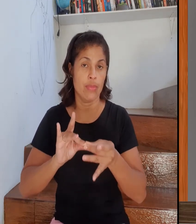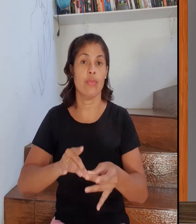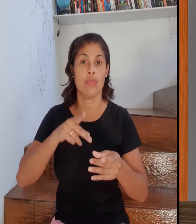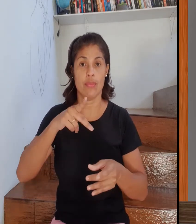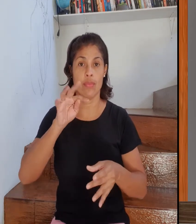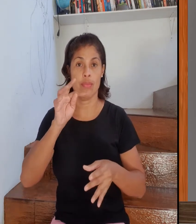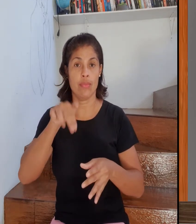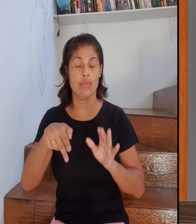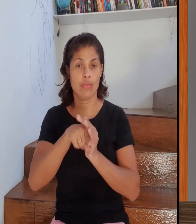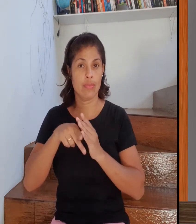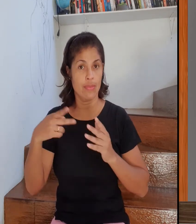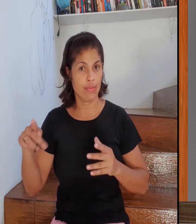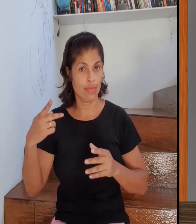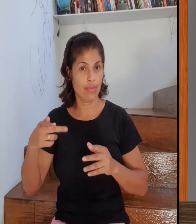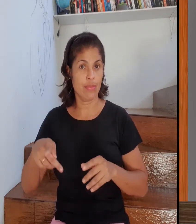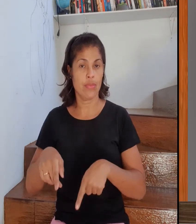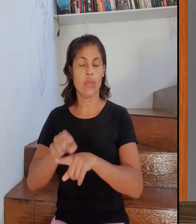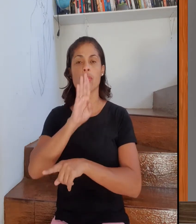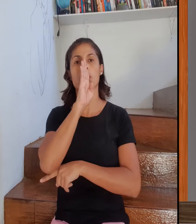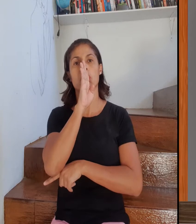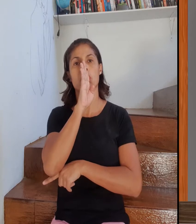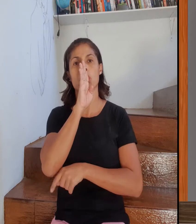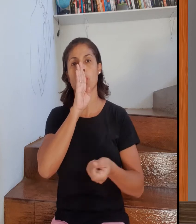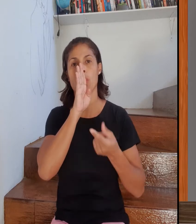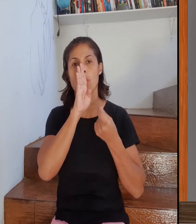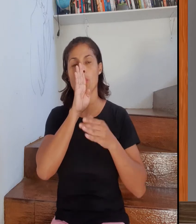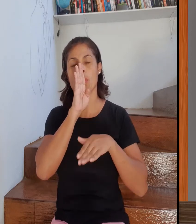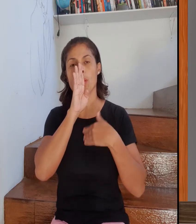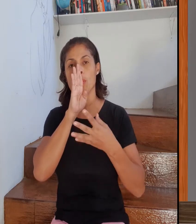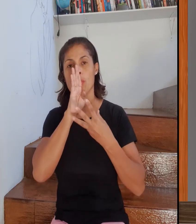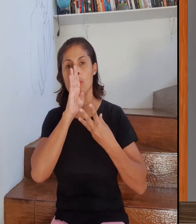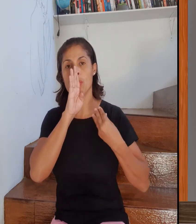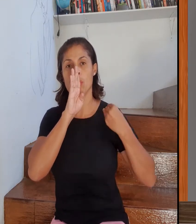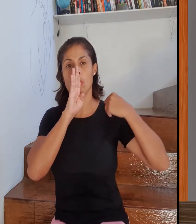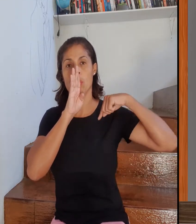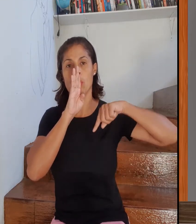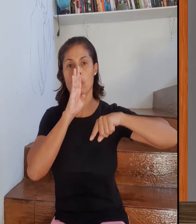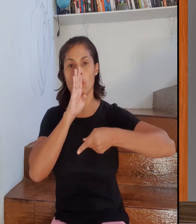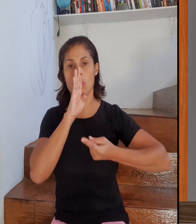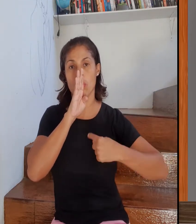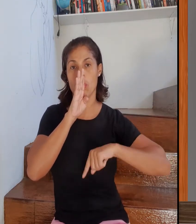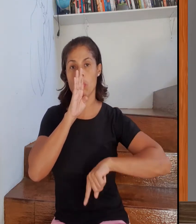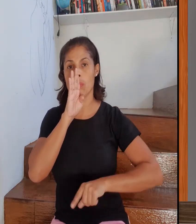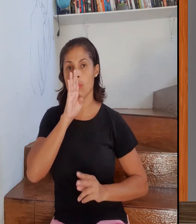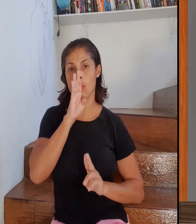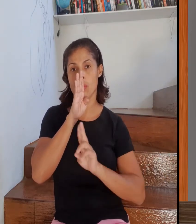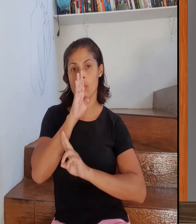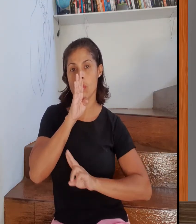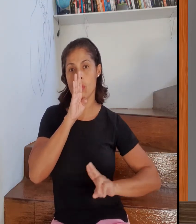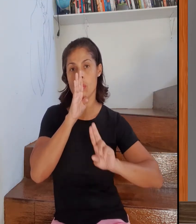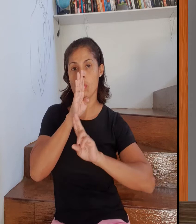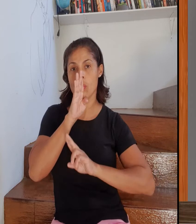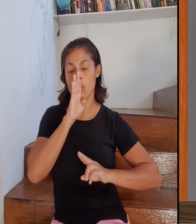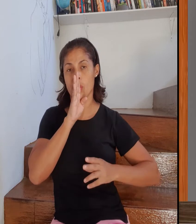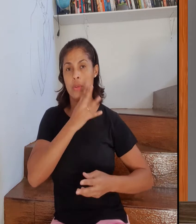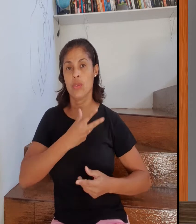proteínas do plasma, o fármaco é inativo, mas vai se deslocando à medida que é utilizado pelos